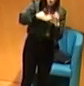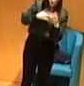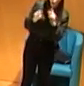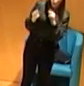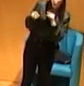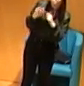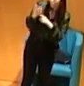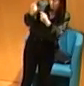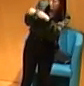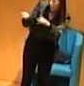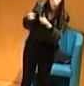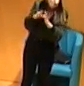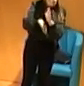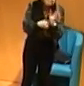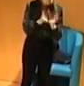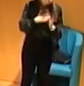les enfants différents.